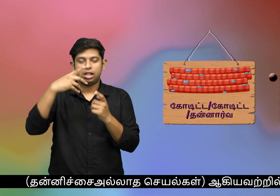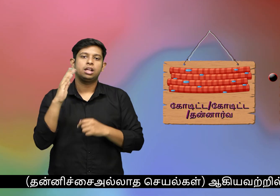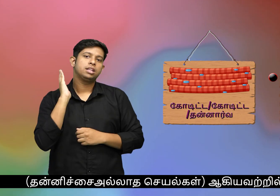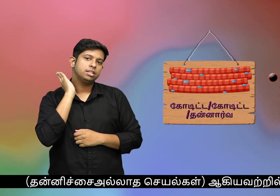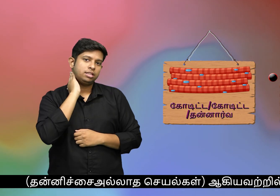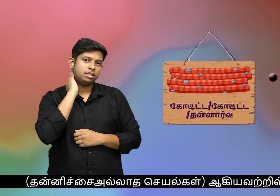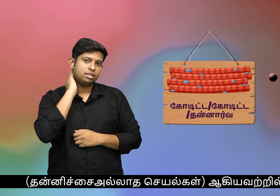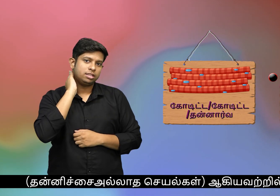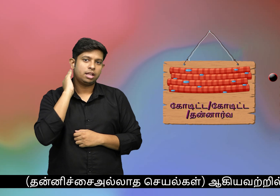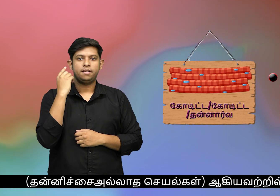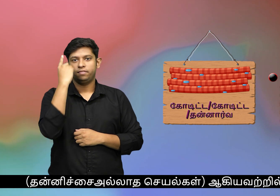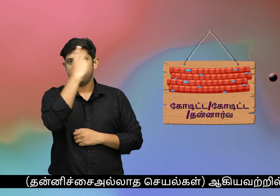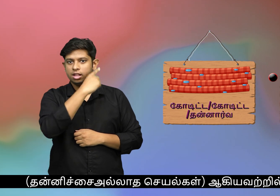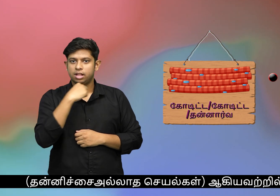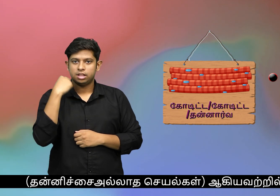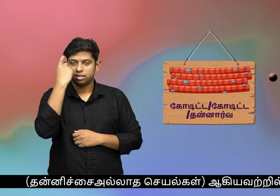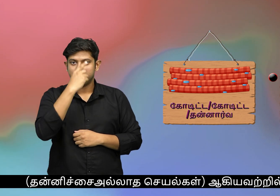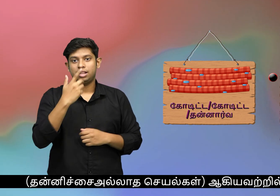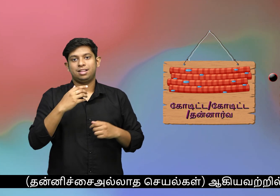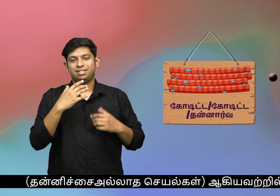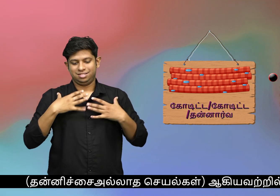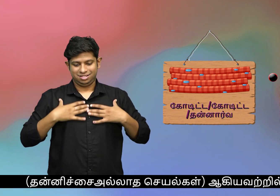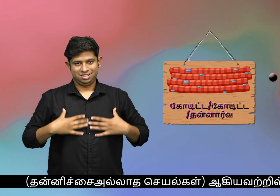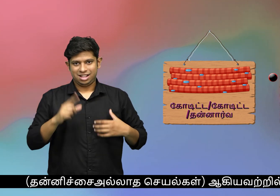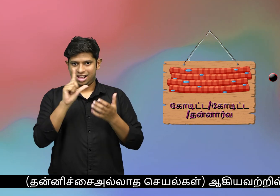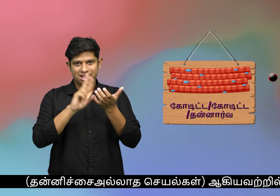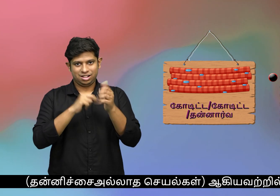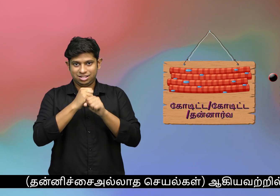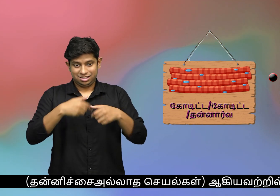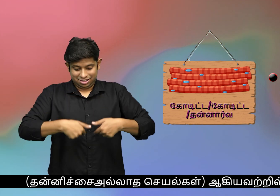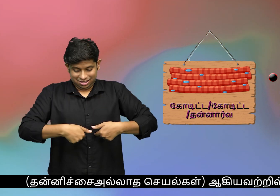அதாவது தன்னிச்சை அல்லாத செயல் ஆகியவற்றில் காணப்படும்.